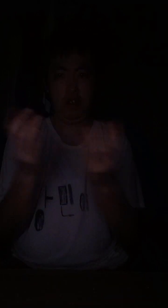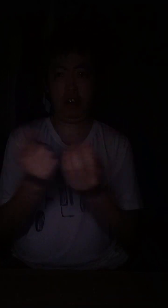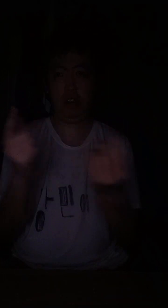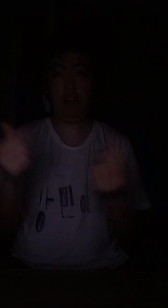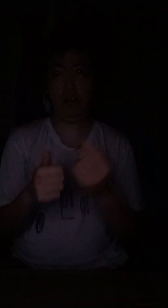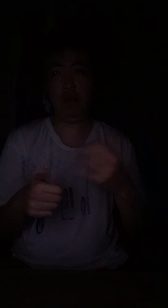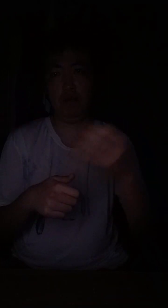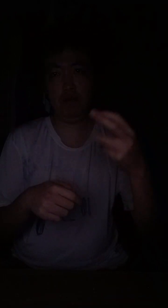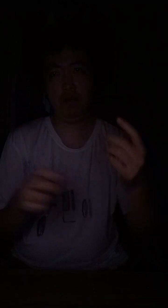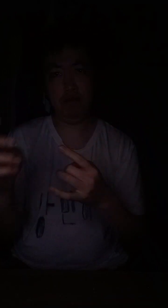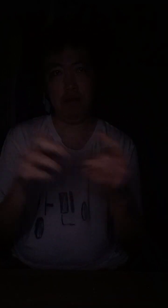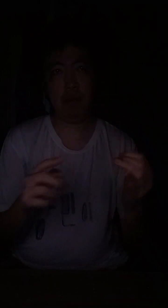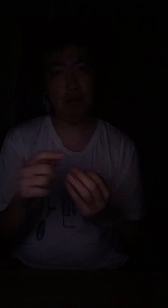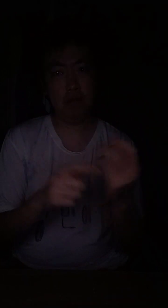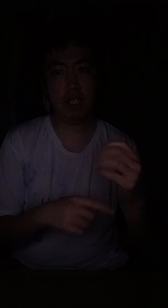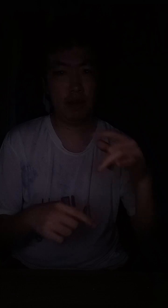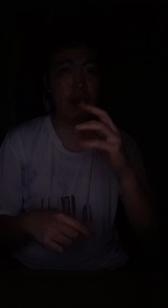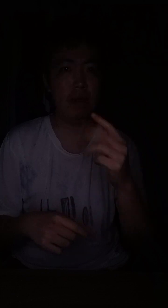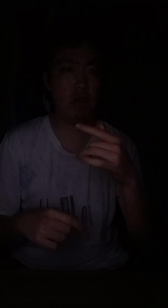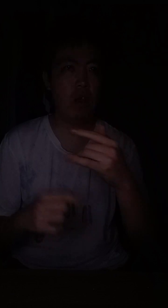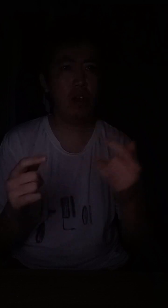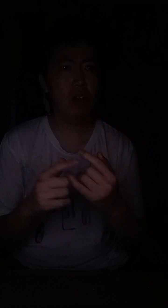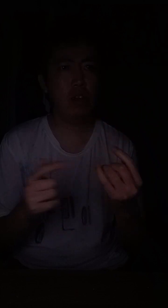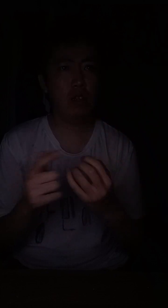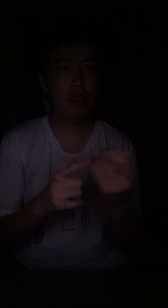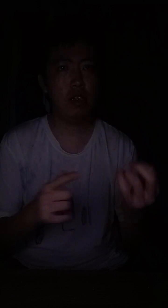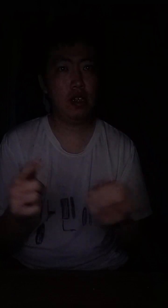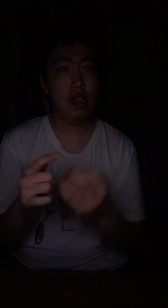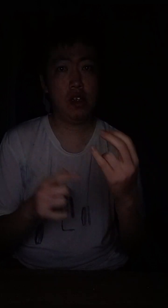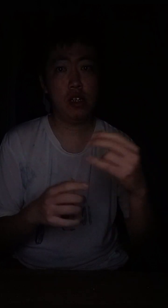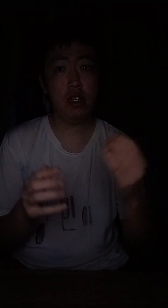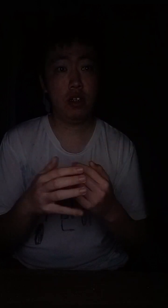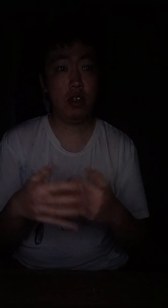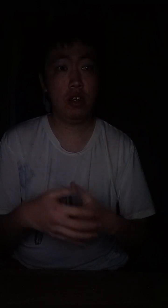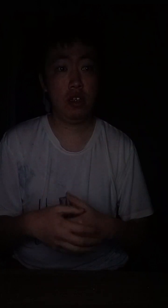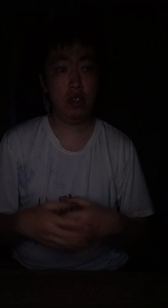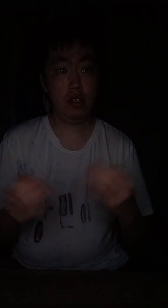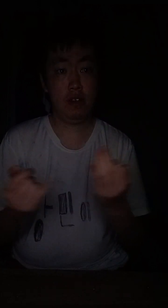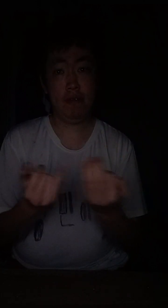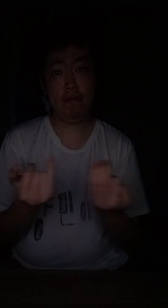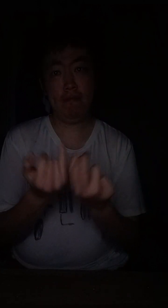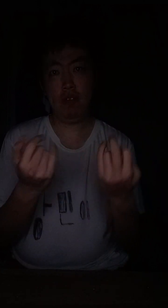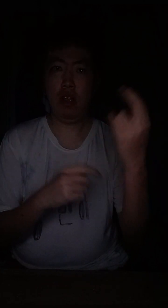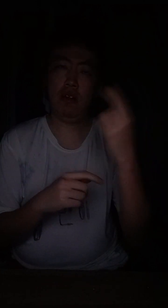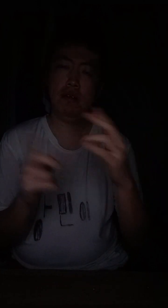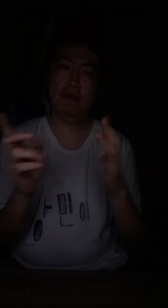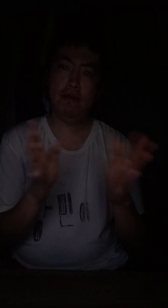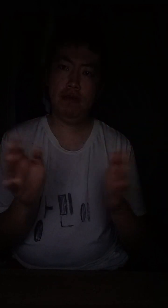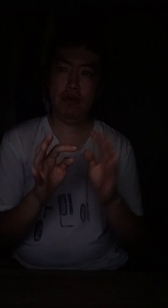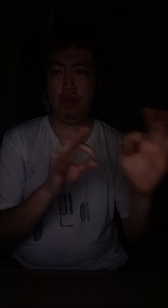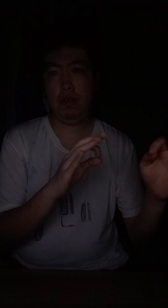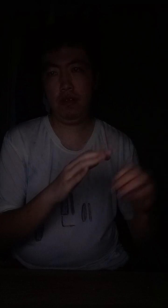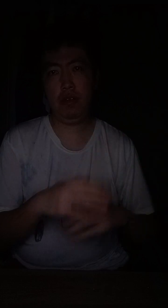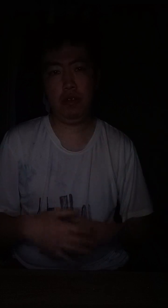KBS 이사회가 박장범 현재 뉴스9 앵커를 제27대 사장으로 임명 제청했습니다.